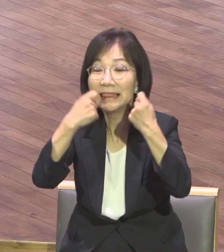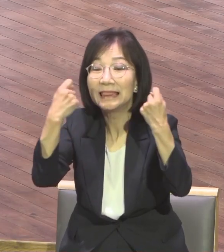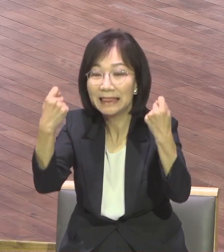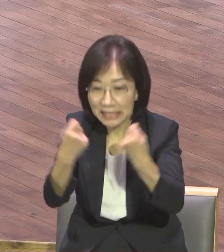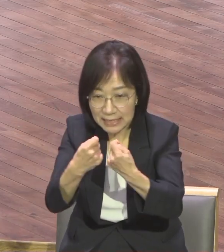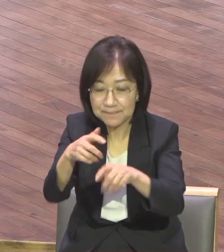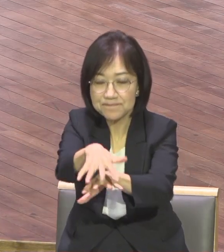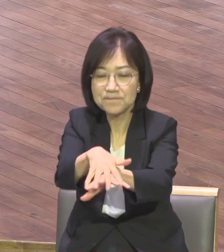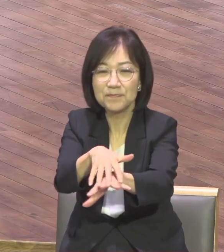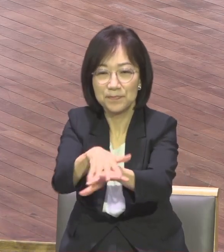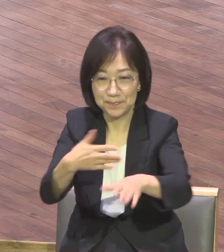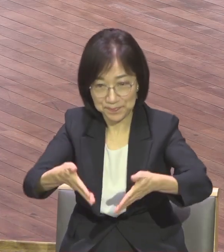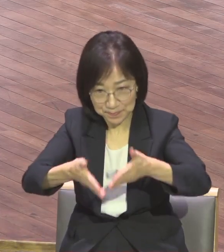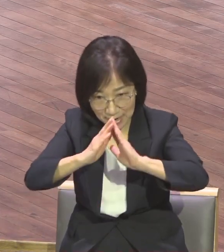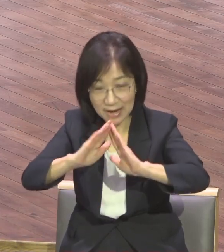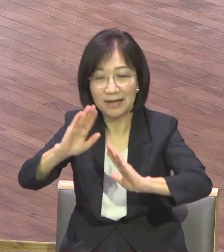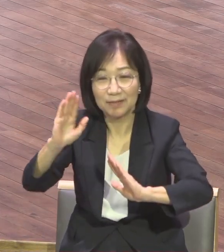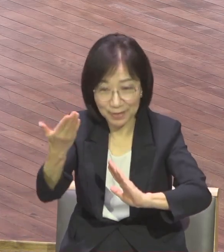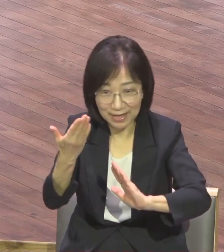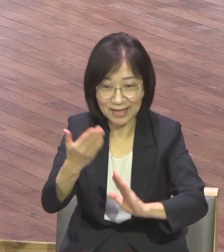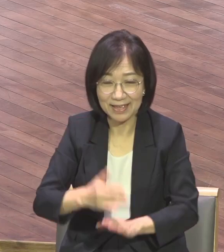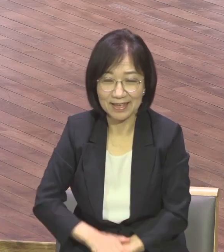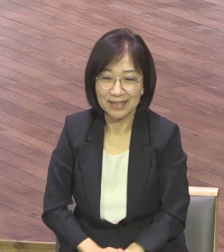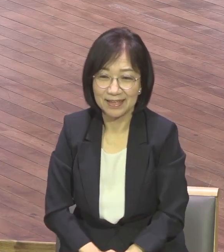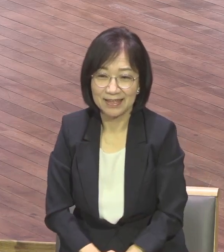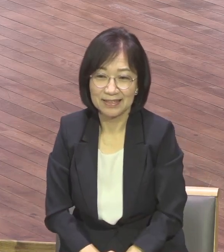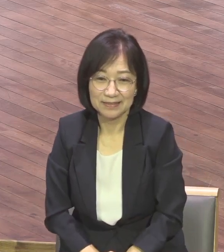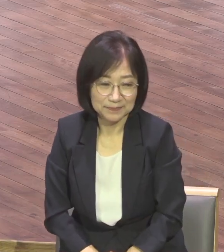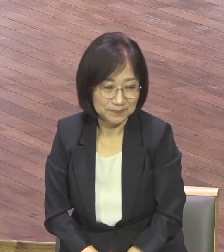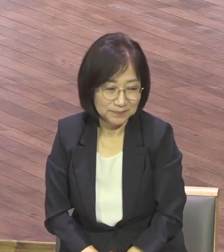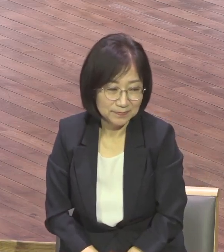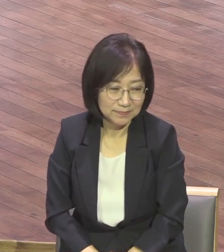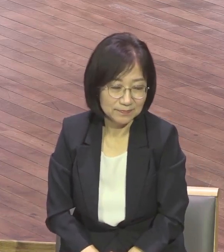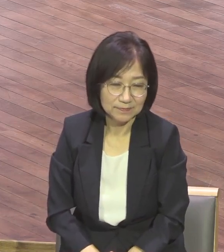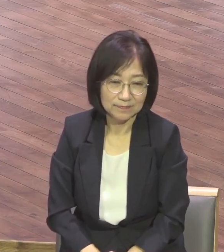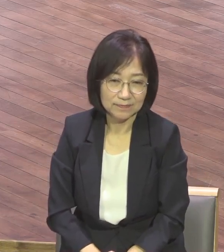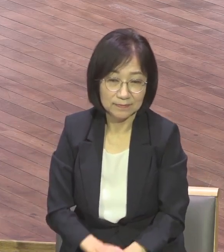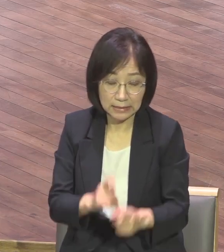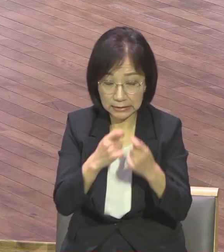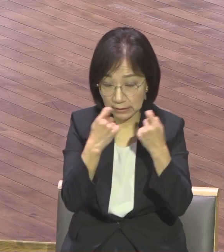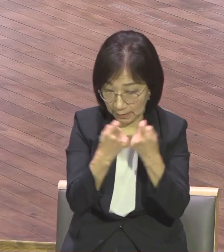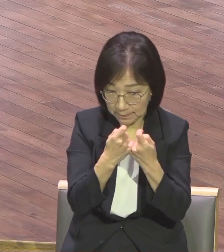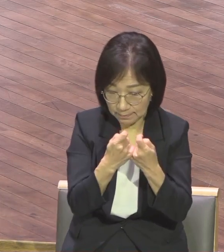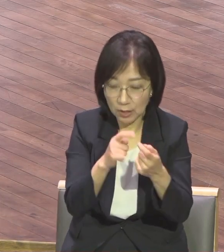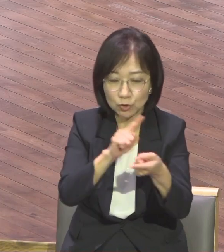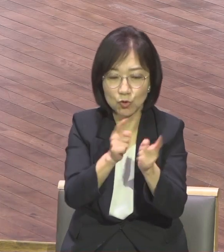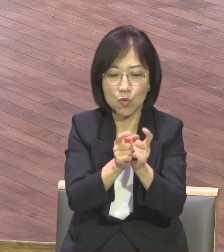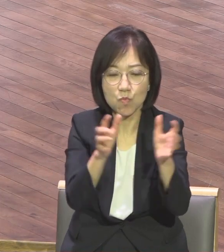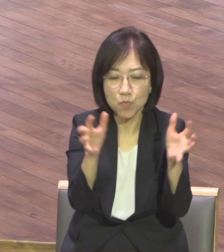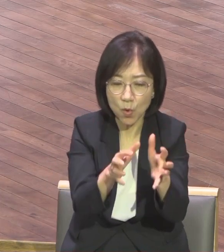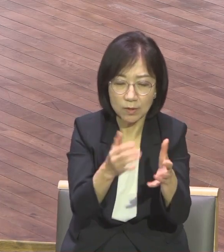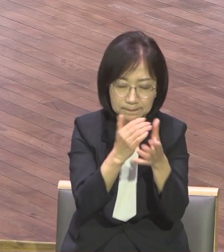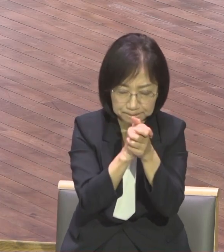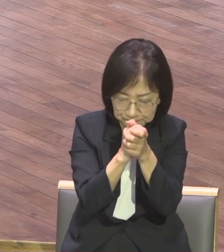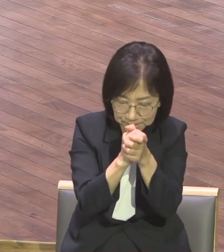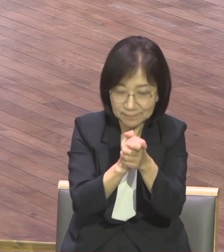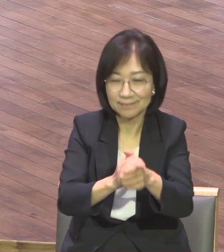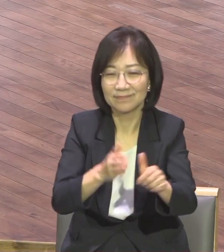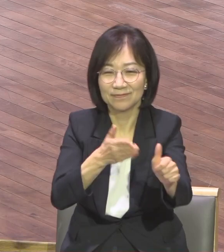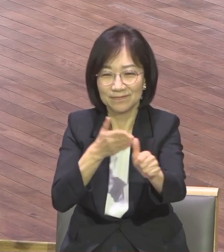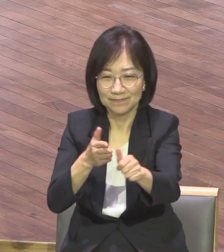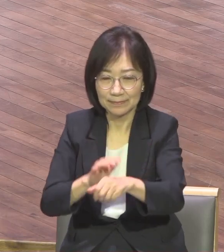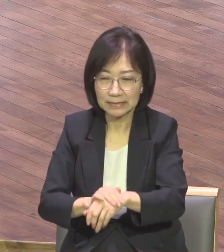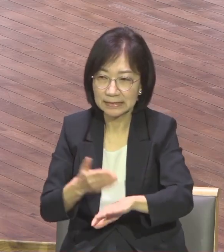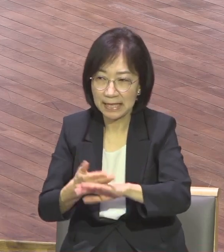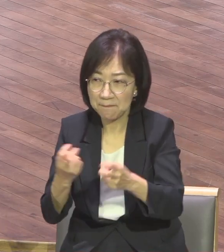나라별로 237 선교팀이 구성이 되면 무엇 해야 됩니까? 모여서 딱 하나면 돼요. 기도하시기 바랍니다. 다른 방구 쓰지